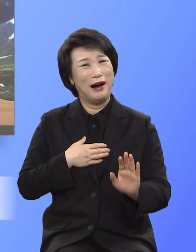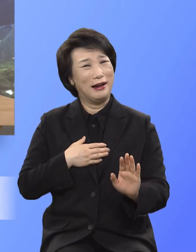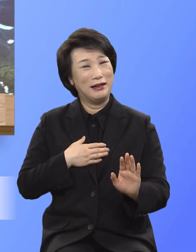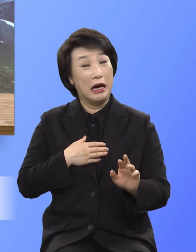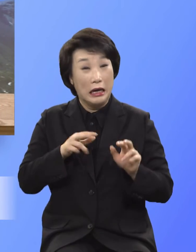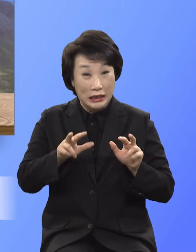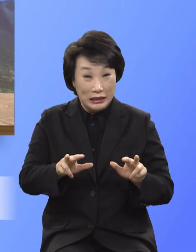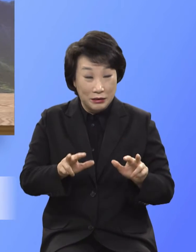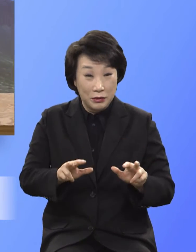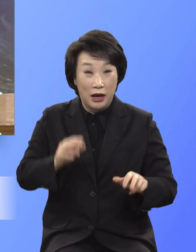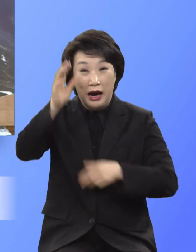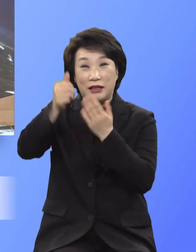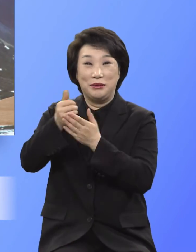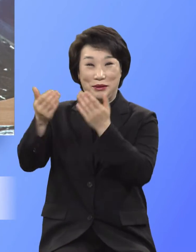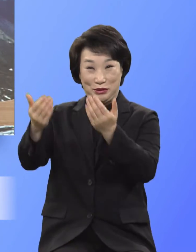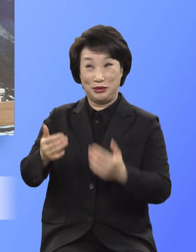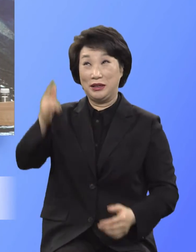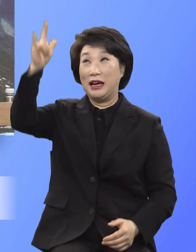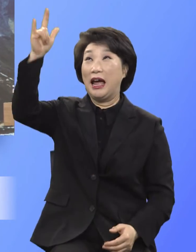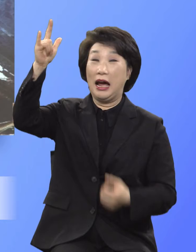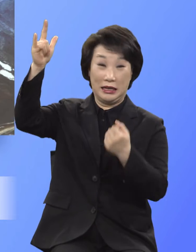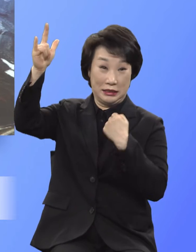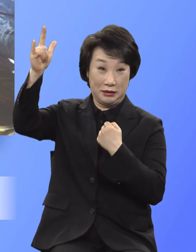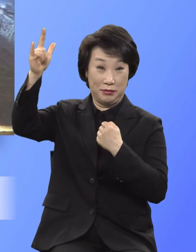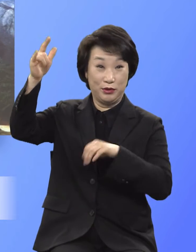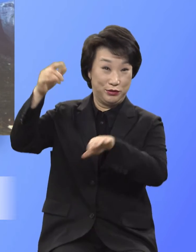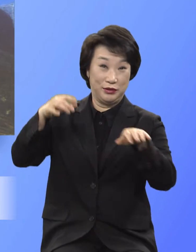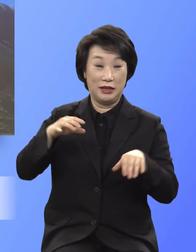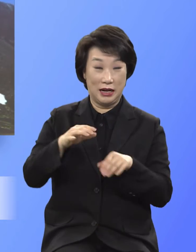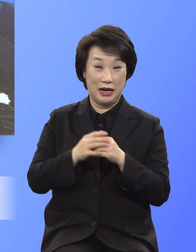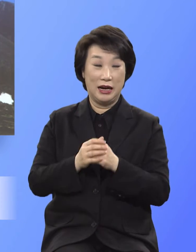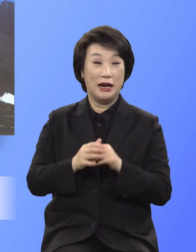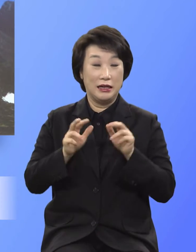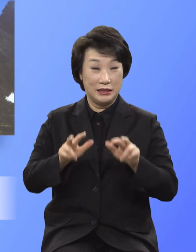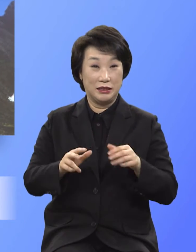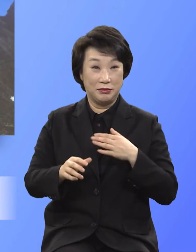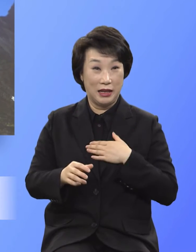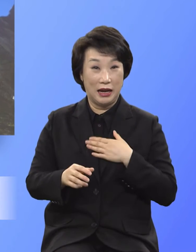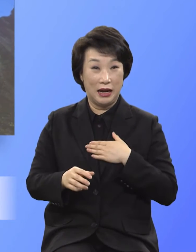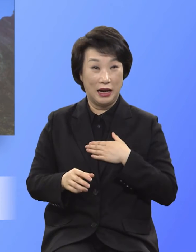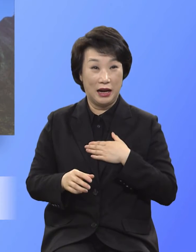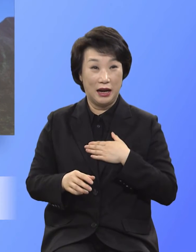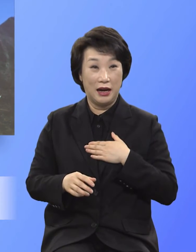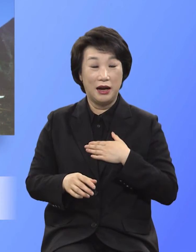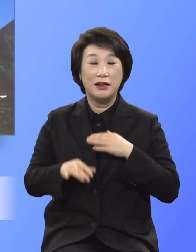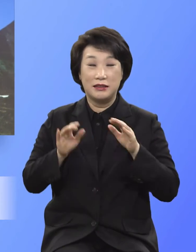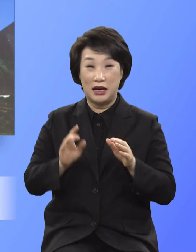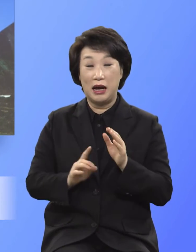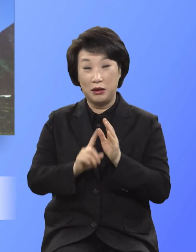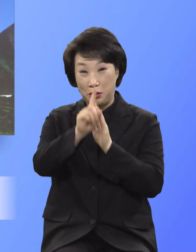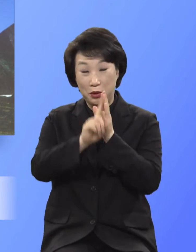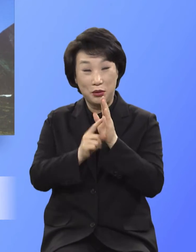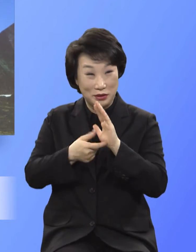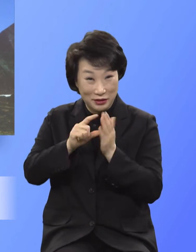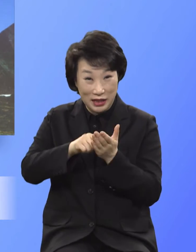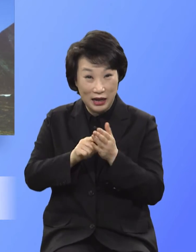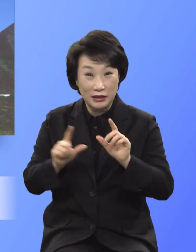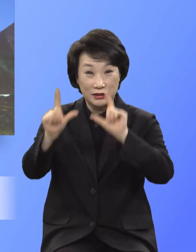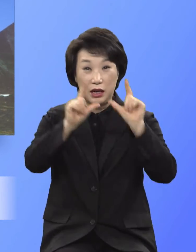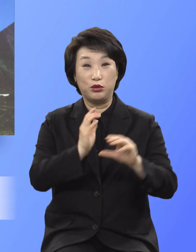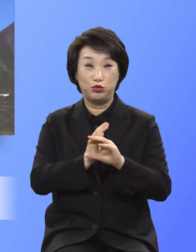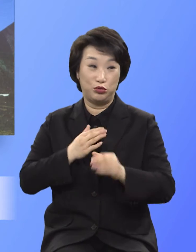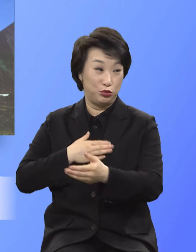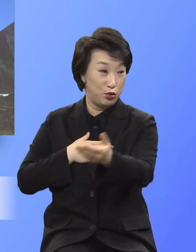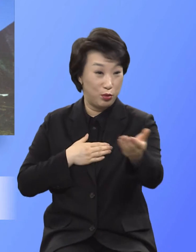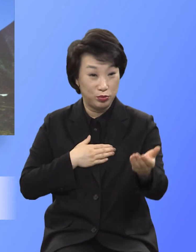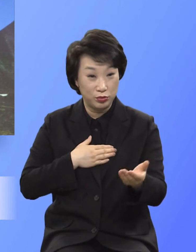여러분, 지금도 하나님 주시는 태양의 에너지로 내가 지금 적당한 기운 속에 살고 있는